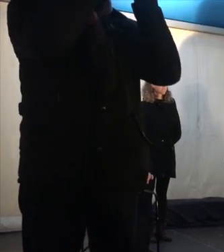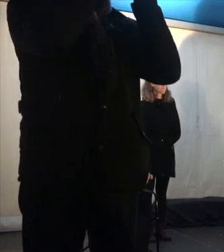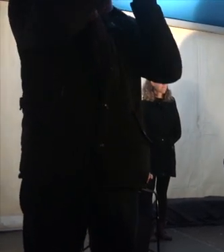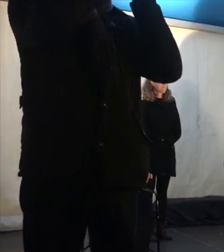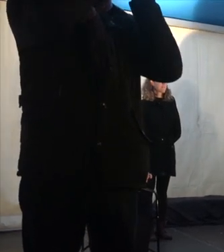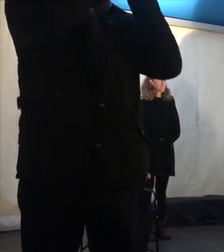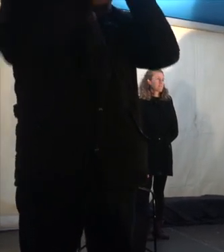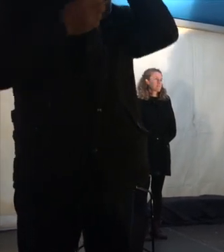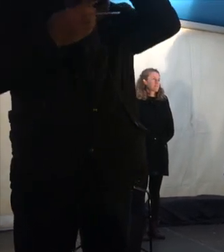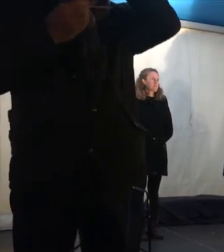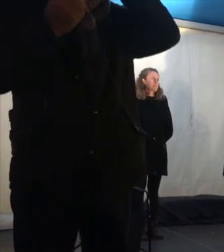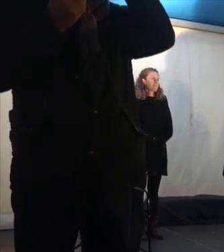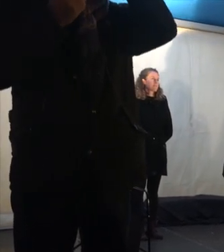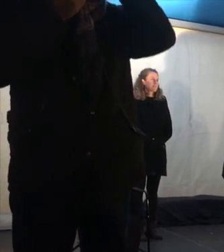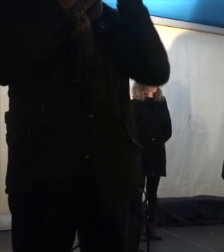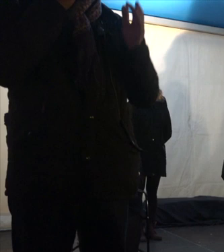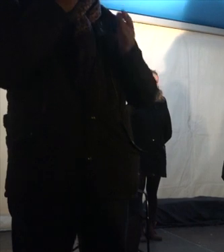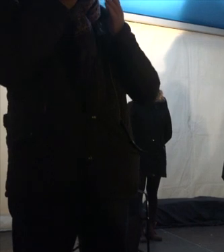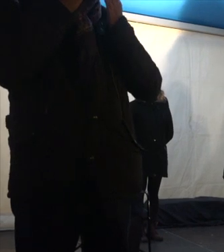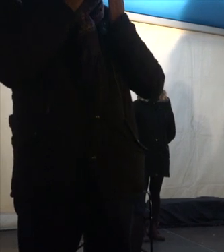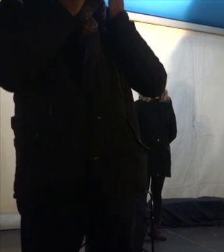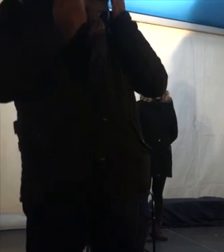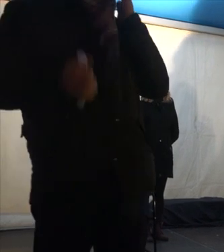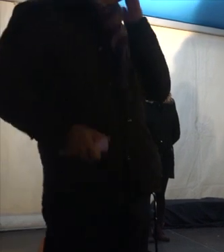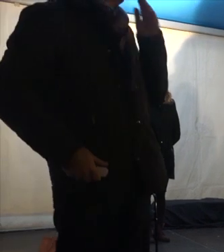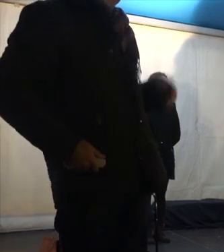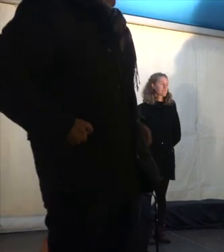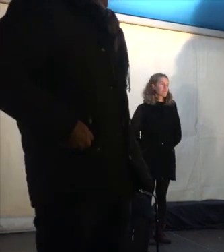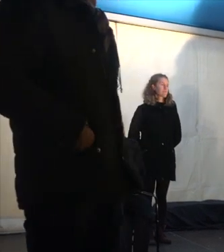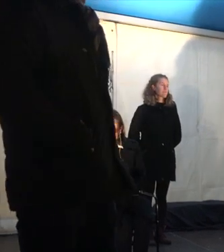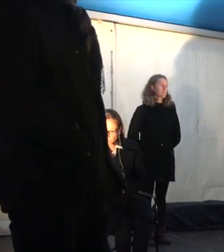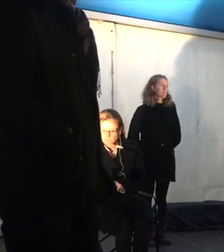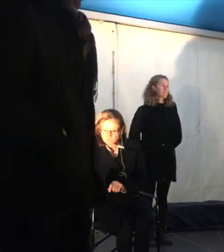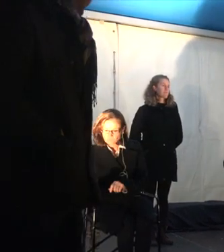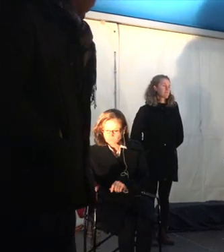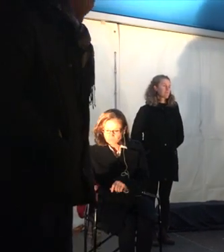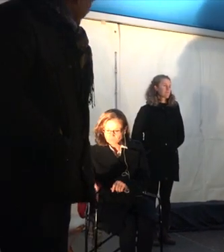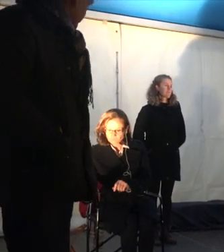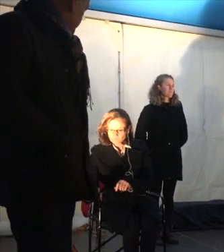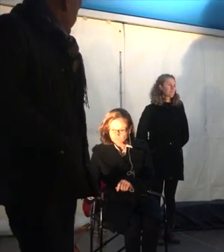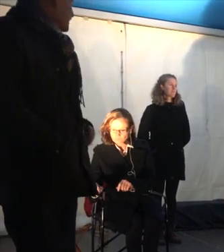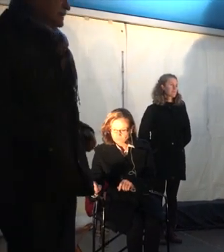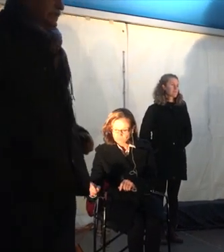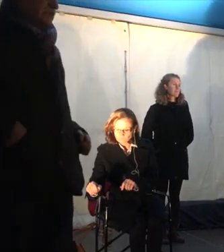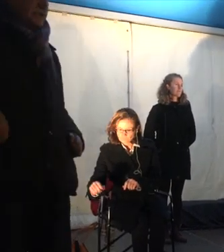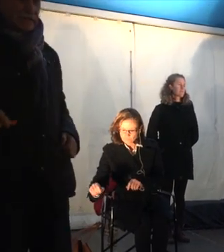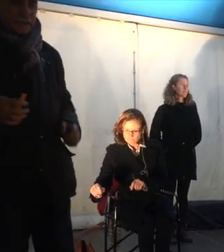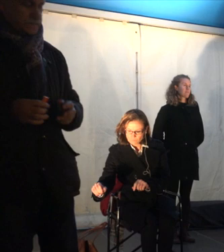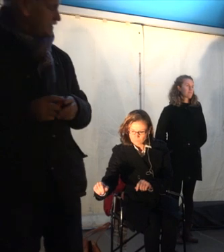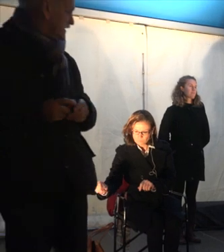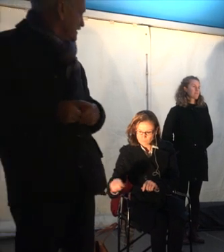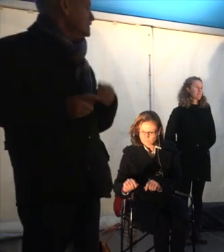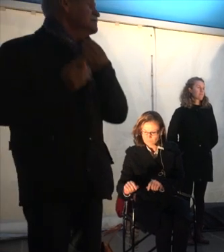Y a tu lado como nunca me sentí. Y por esas cosas de